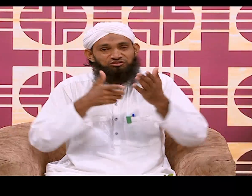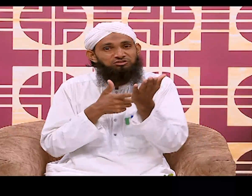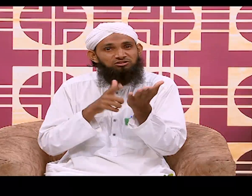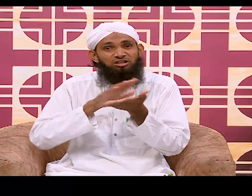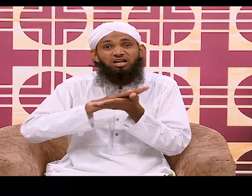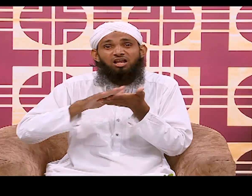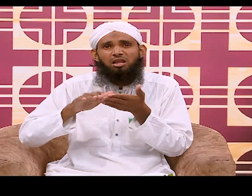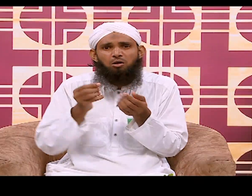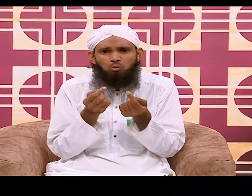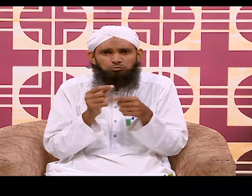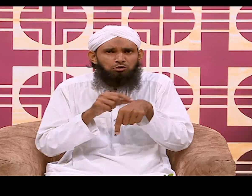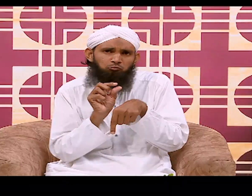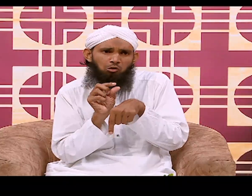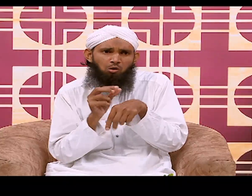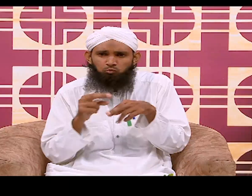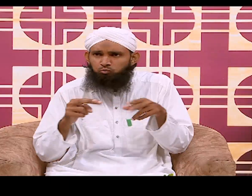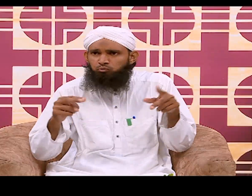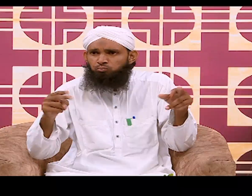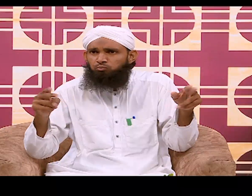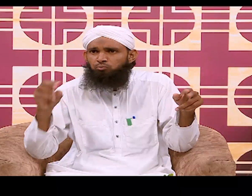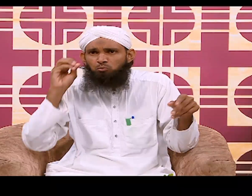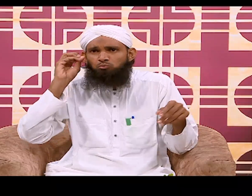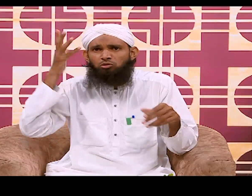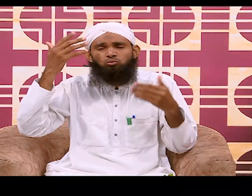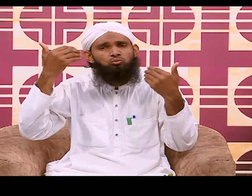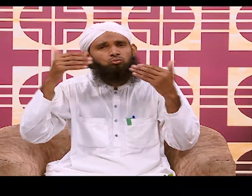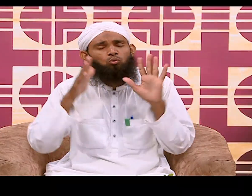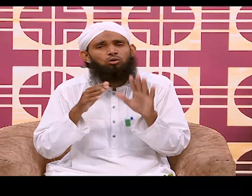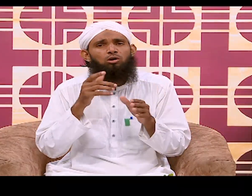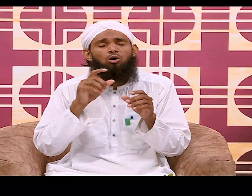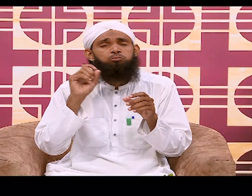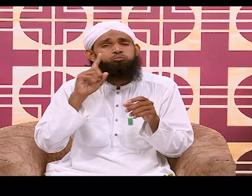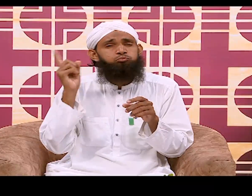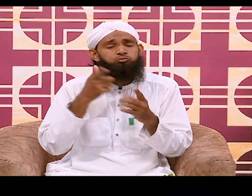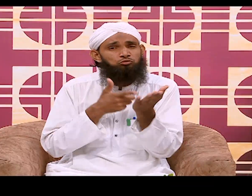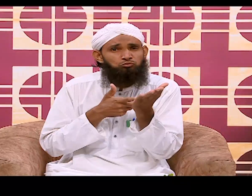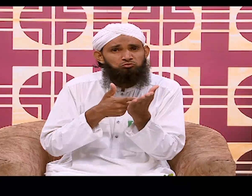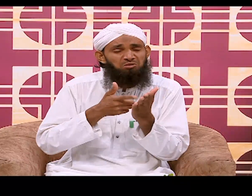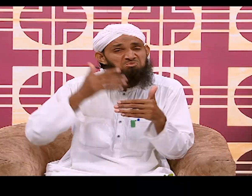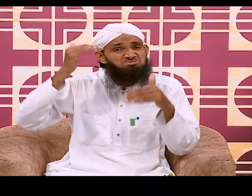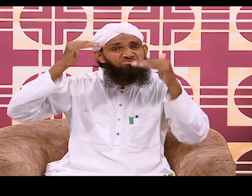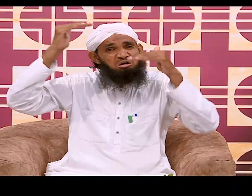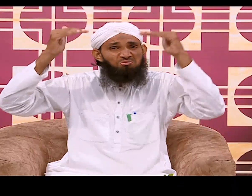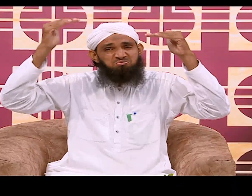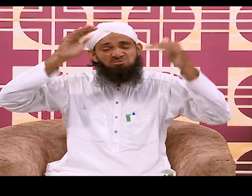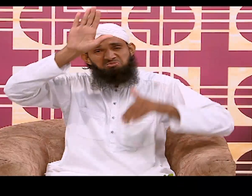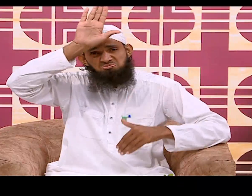یہ خبر کچھ ہی دیر میں پورے گاؤں میں پھیل گئی۔ اس گاؤں کے رہنے والے بڑے بڑے علماء مشائخ، بڑے بڑے امیر و